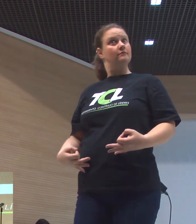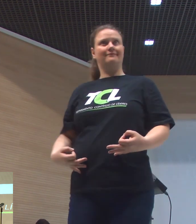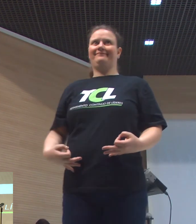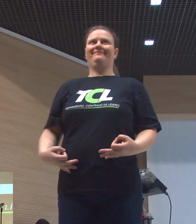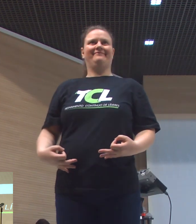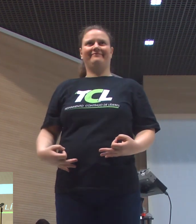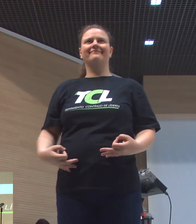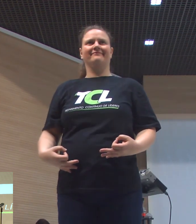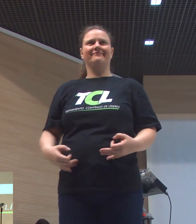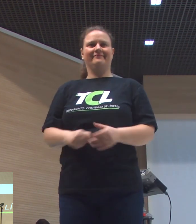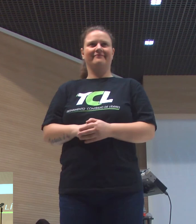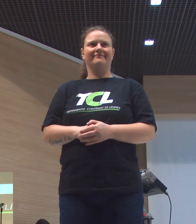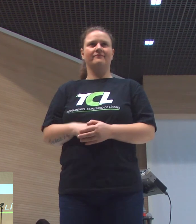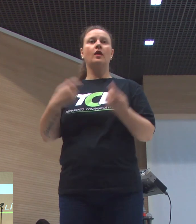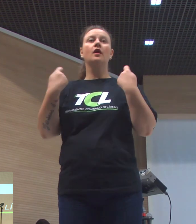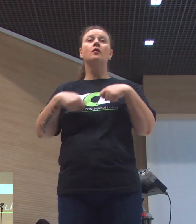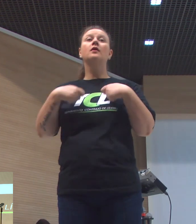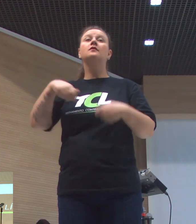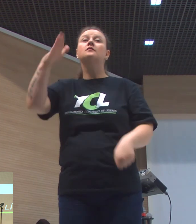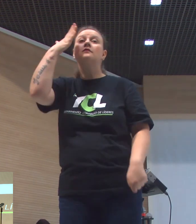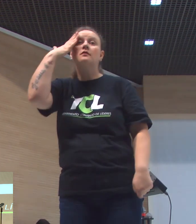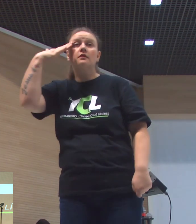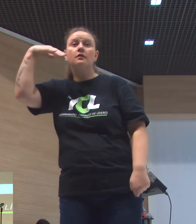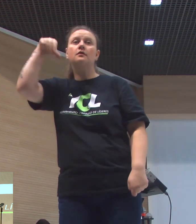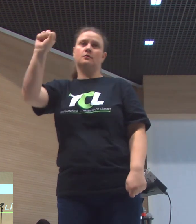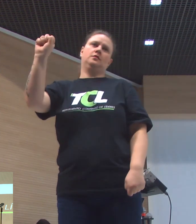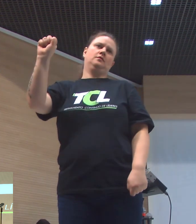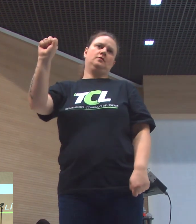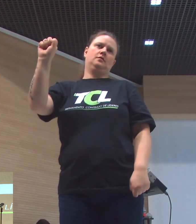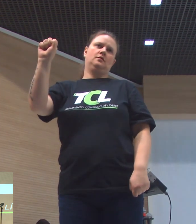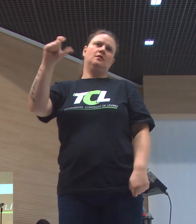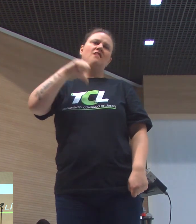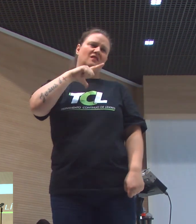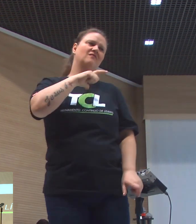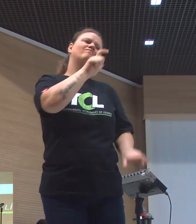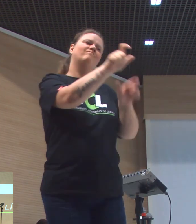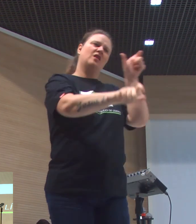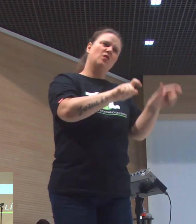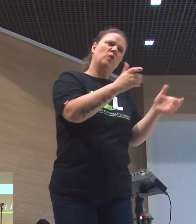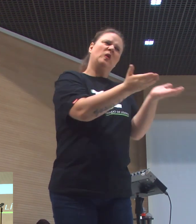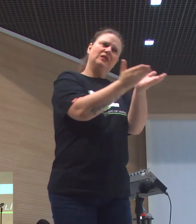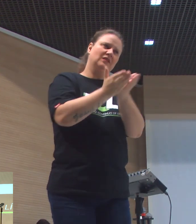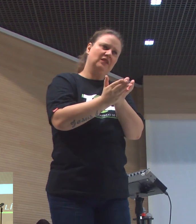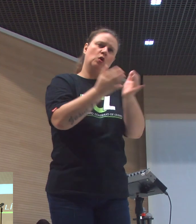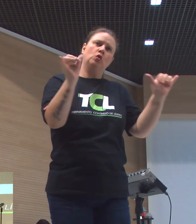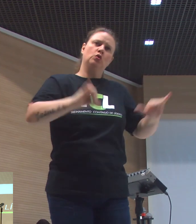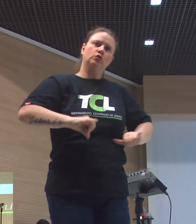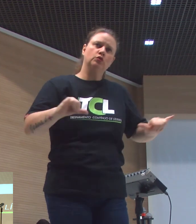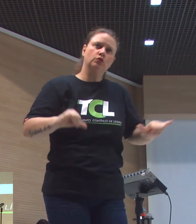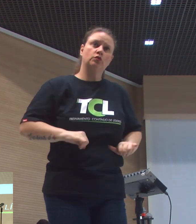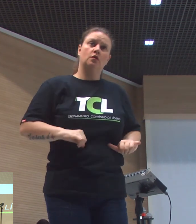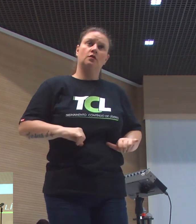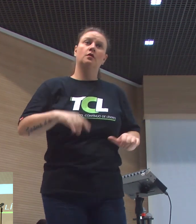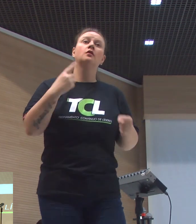Enfim, é preciso ter sabedoria. Então, muitos sofrem perseguição por falta